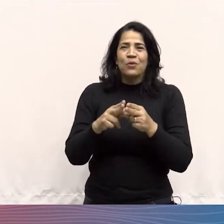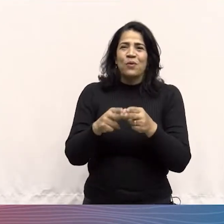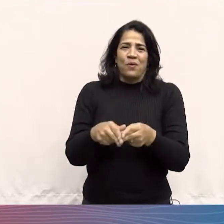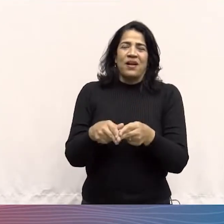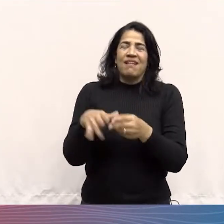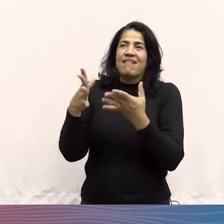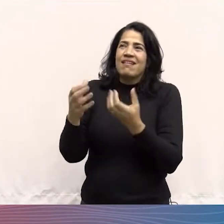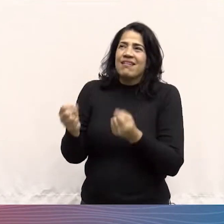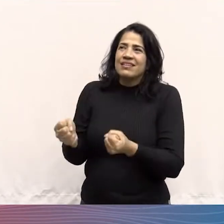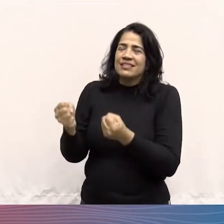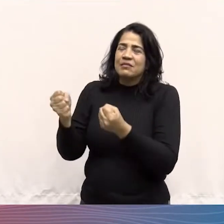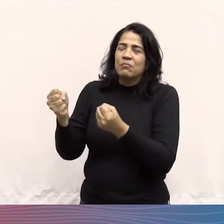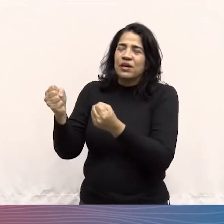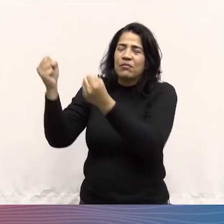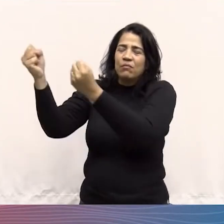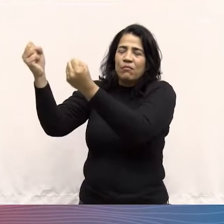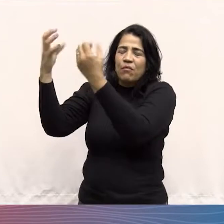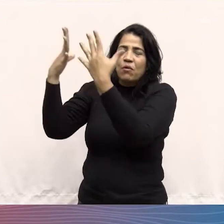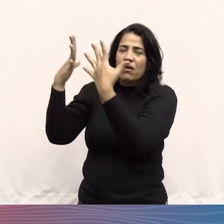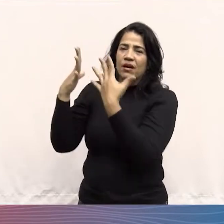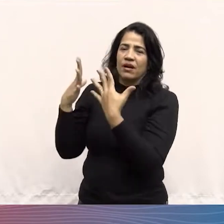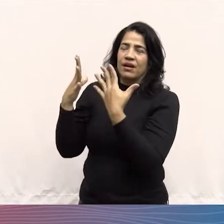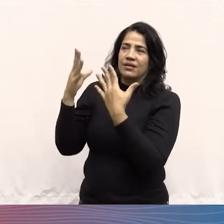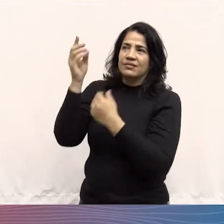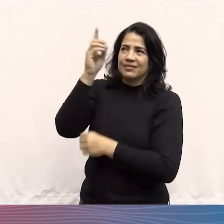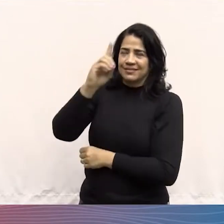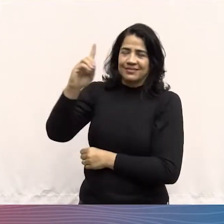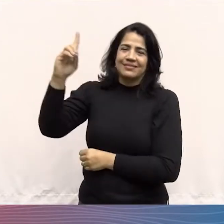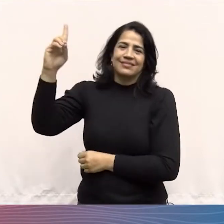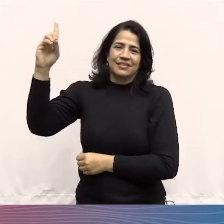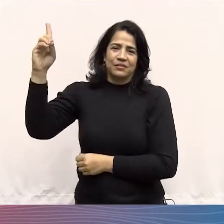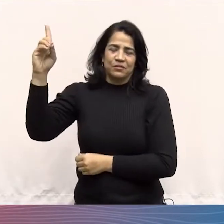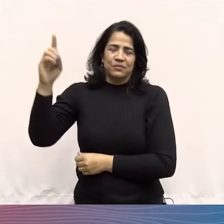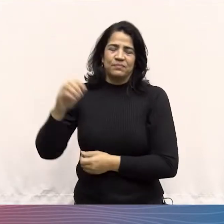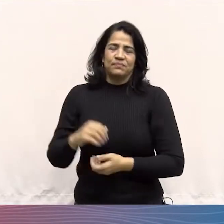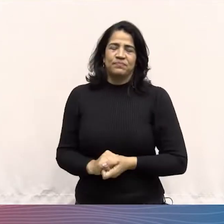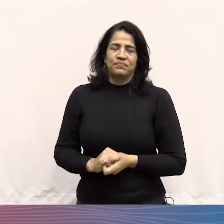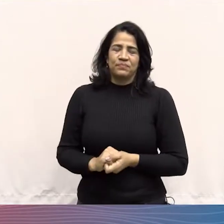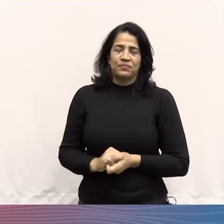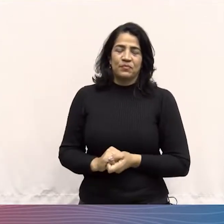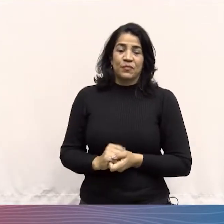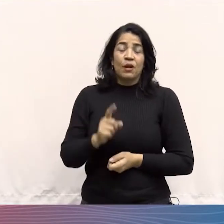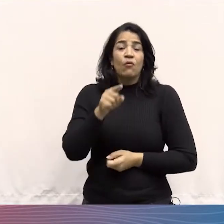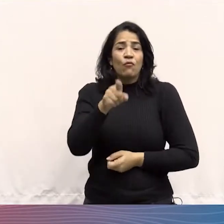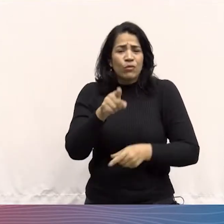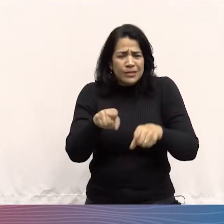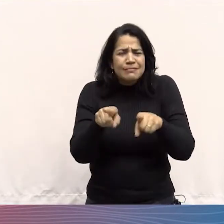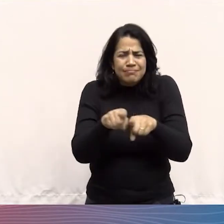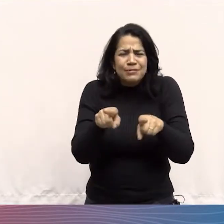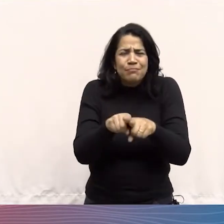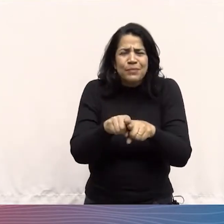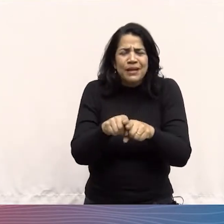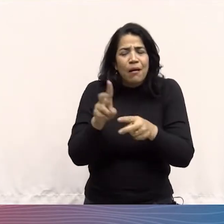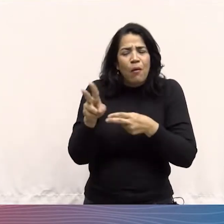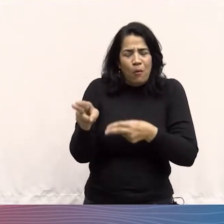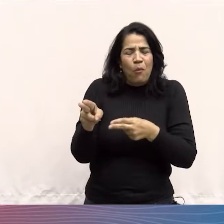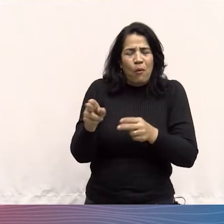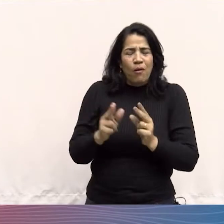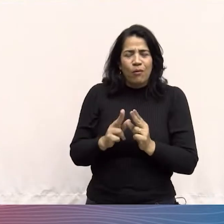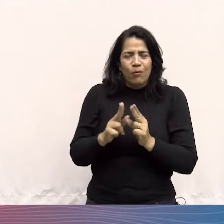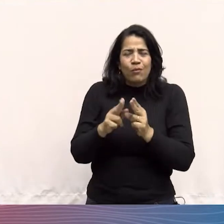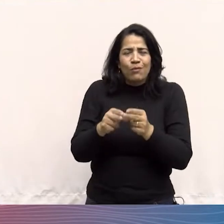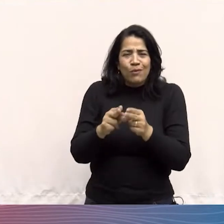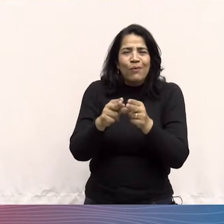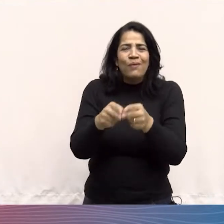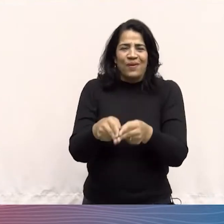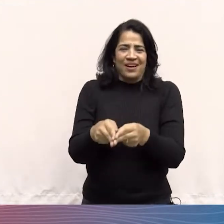Senhor. Você pode dar essa virada também. Seja o Noé de hoje.